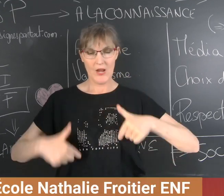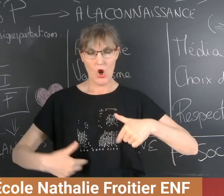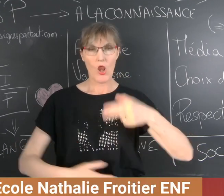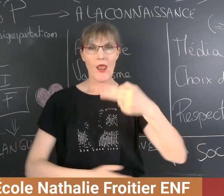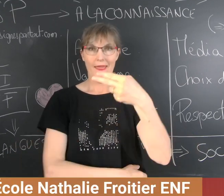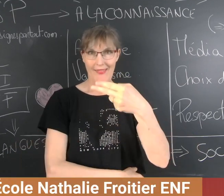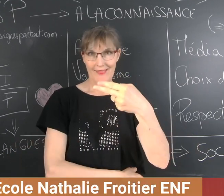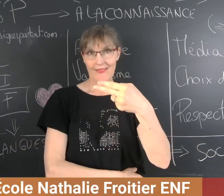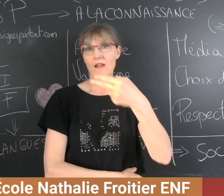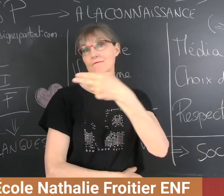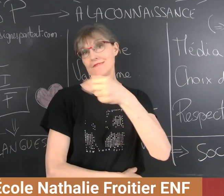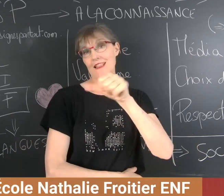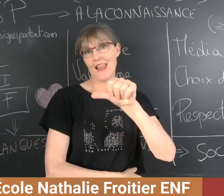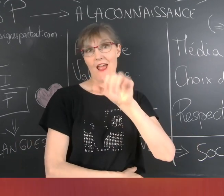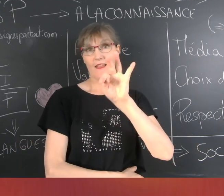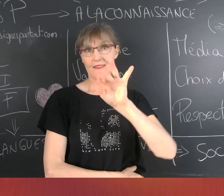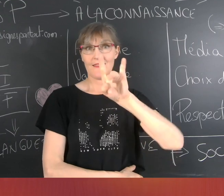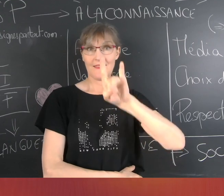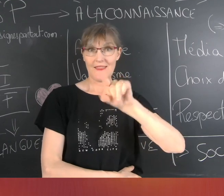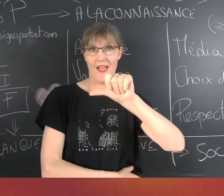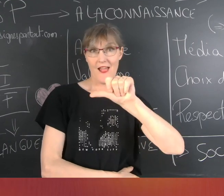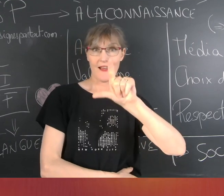École Nathalie Froitier, ENF.